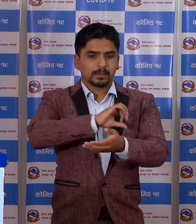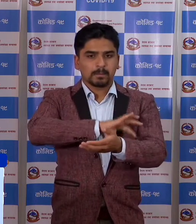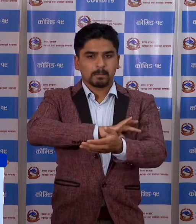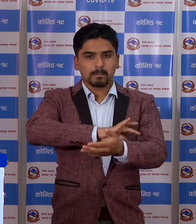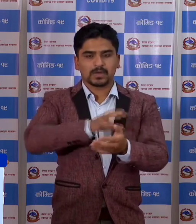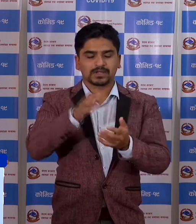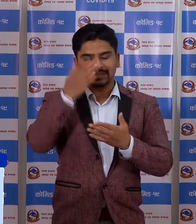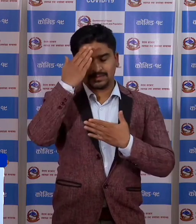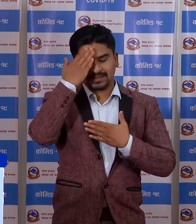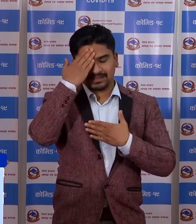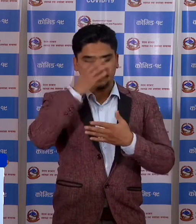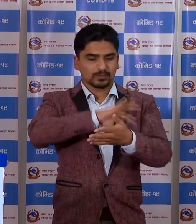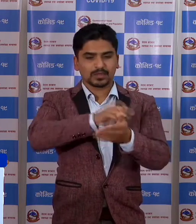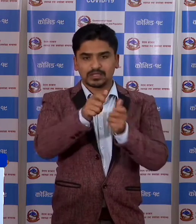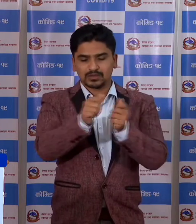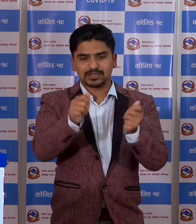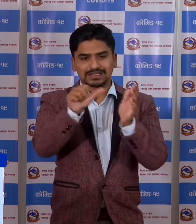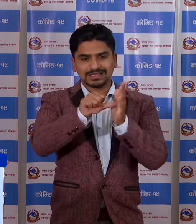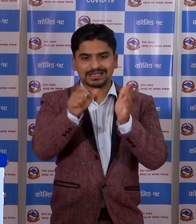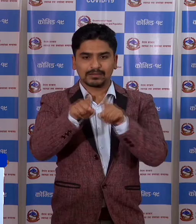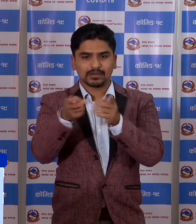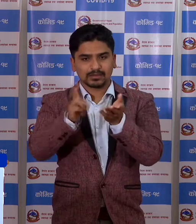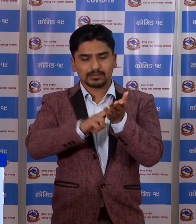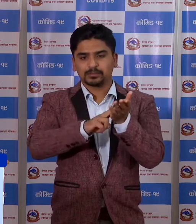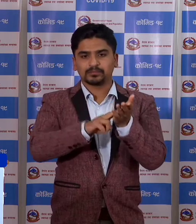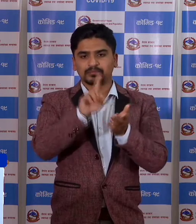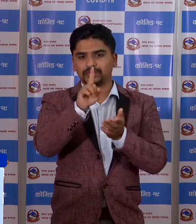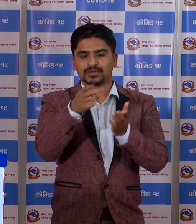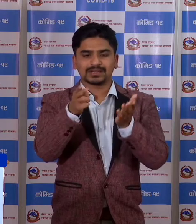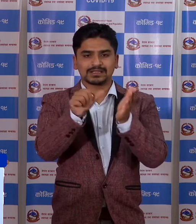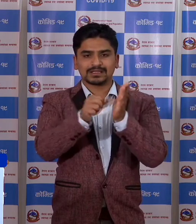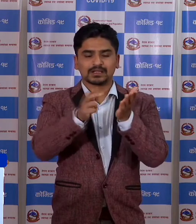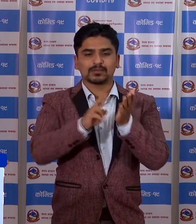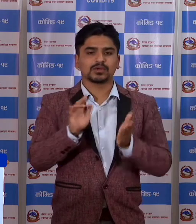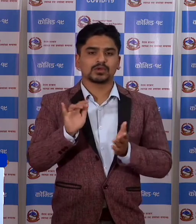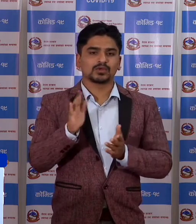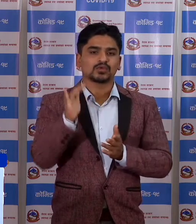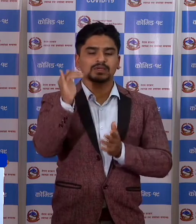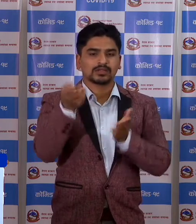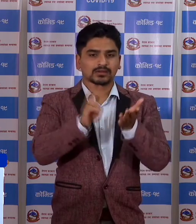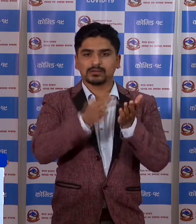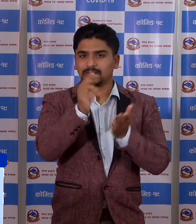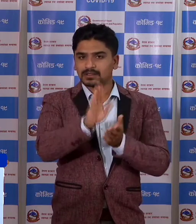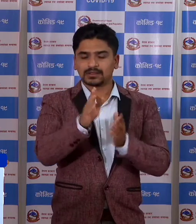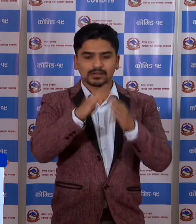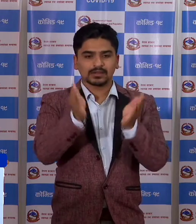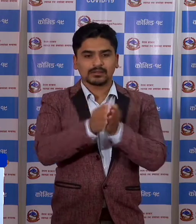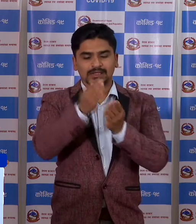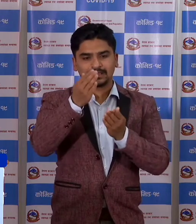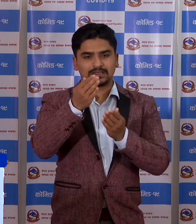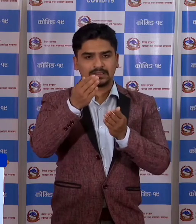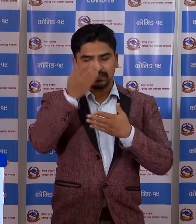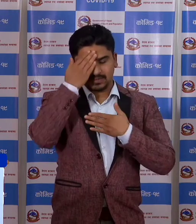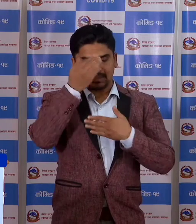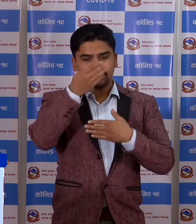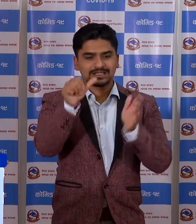प्रदेश यो संक्रमणको संख्या बढेसँगै जिल्ला पनि थपिएको छ। आज एउटा जिल्ला थप डोटी थपिएको छ। यसरी कुल संक्रमित